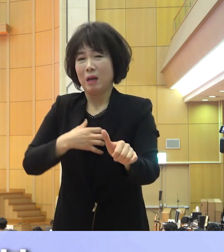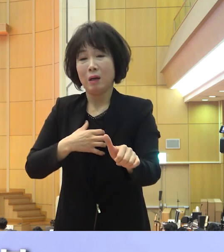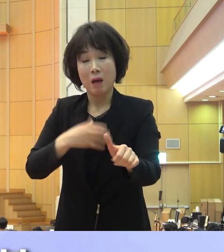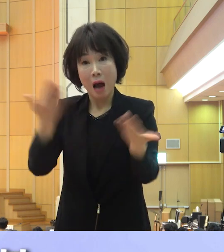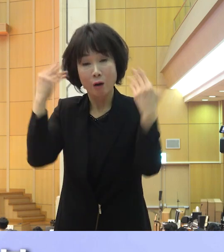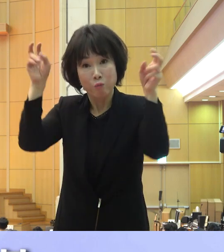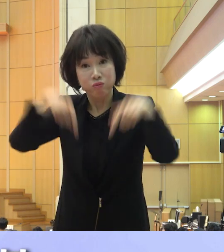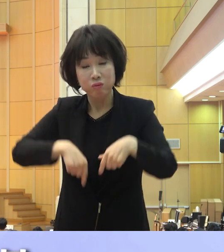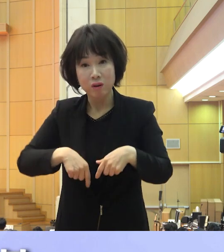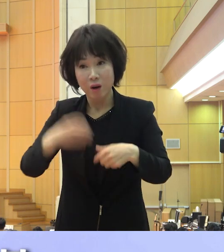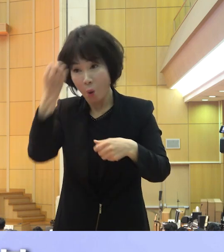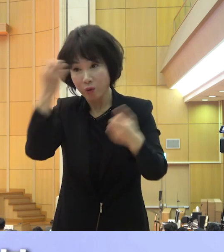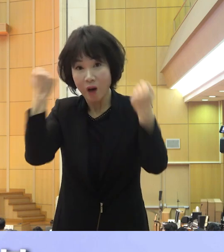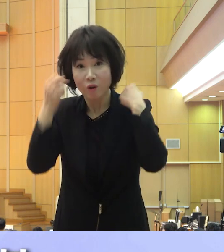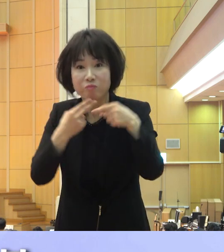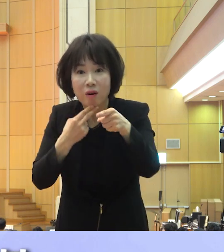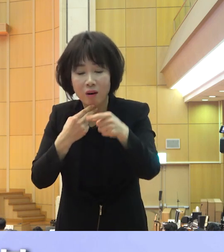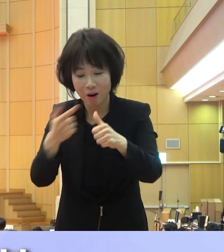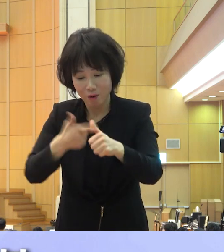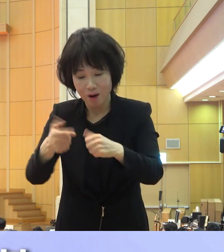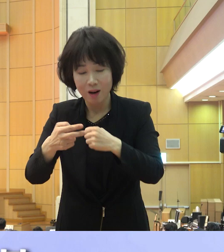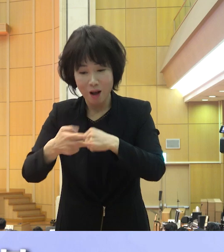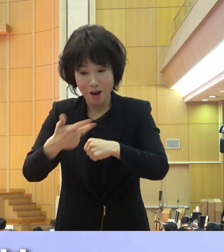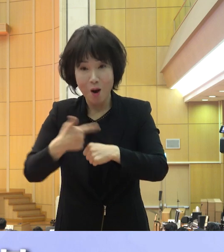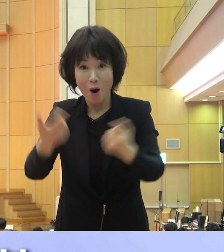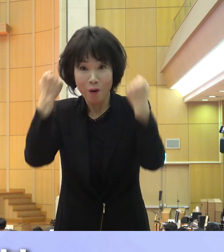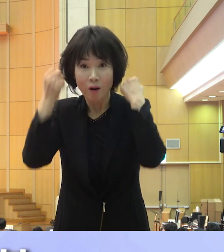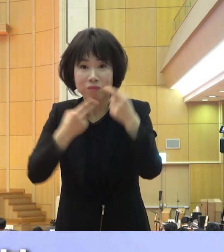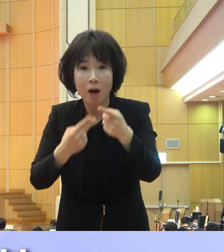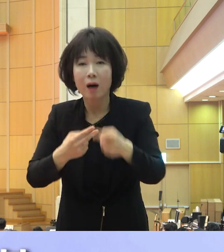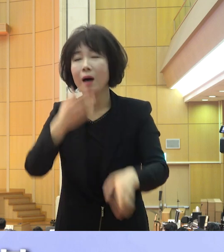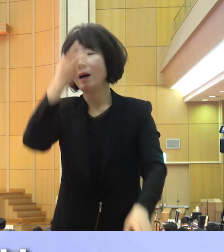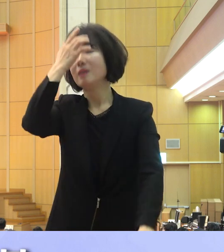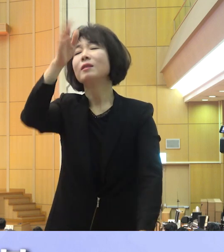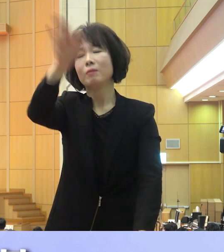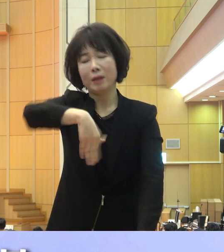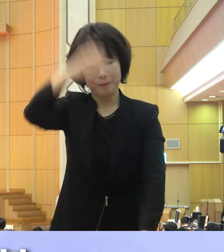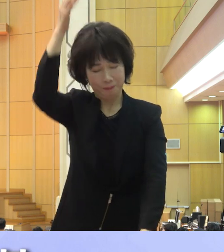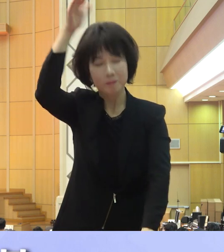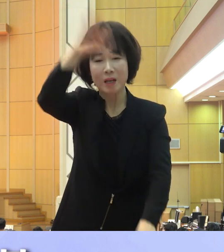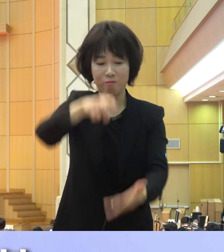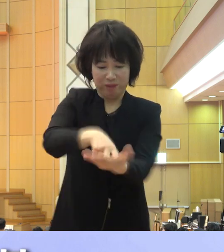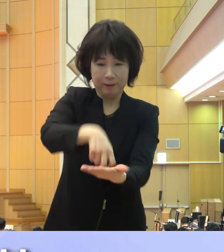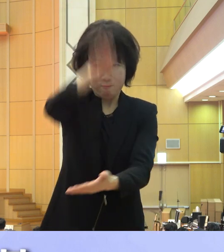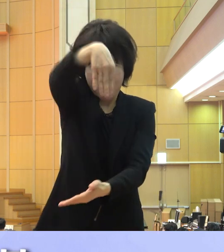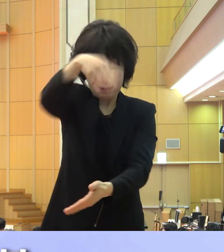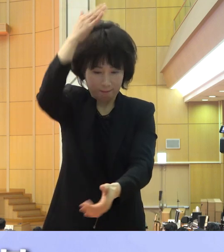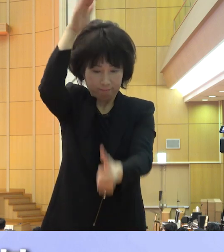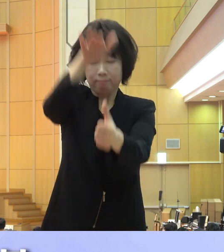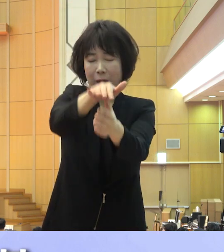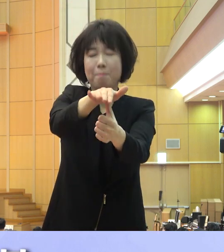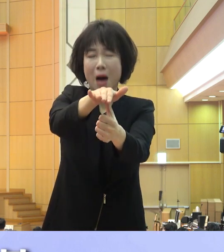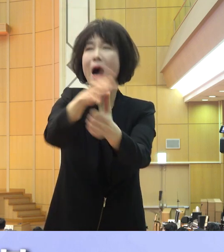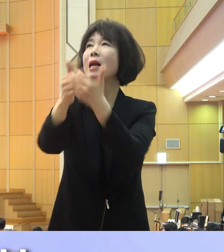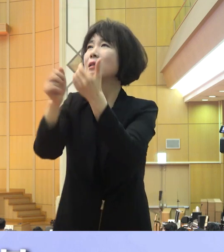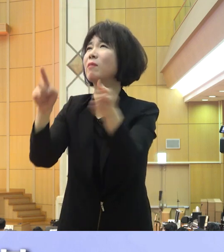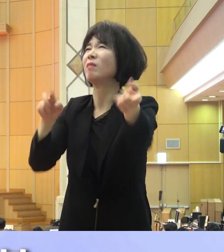이치나 이런 순리가 아니라 정말 사람들이 이해할 수 없는 기적을 베풀어